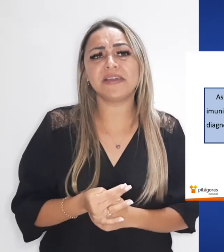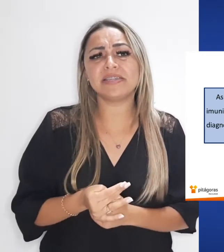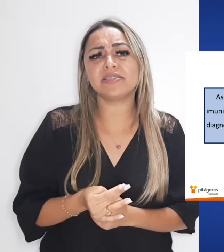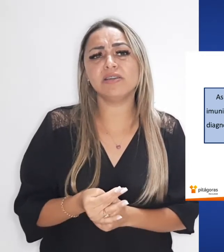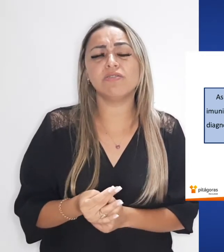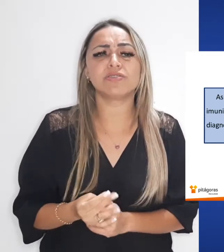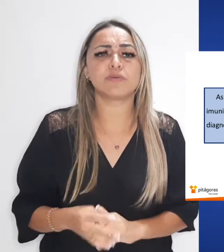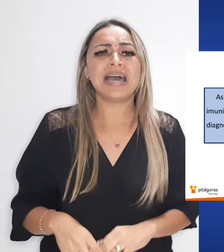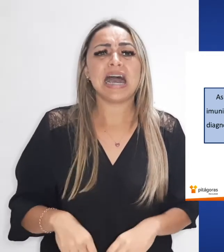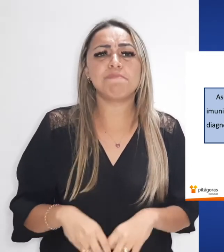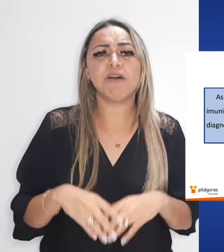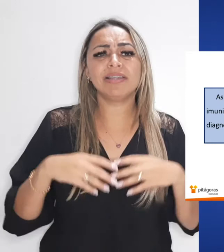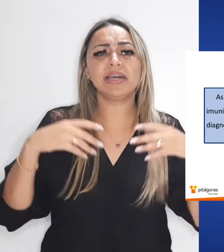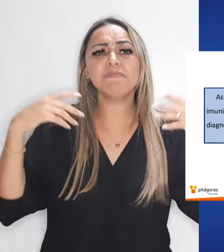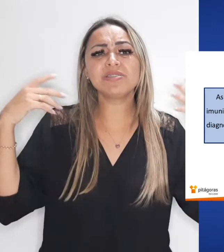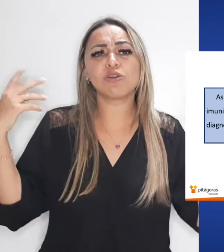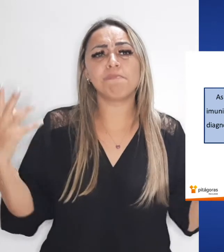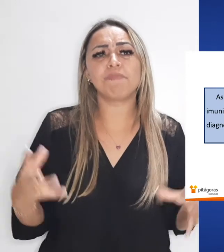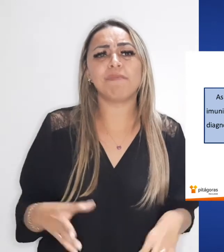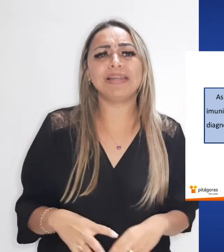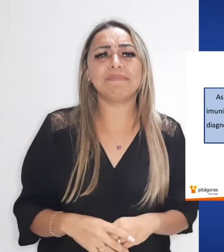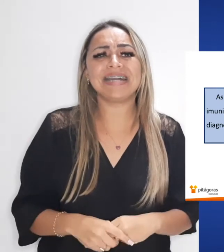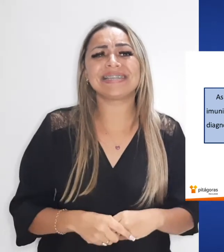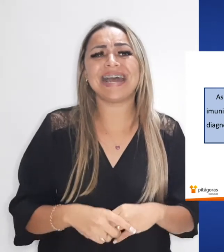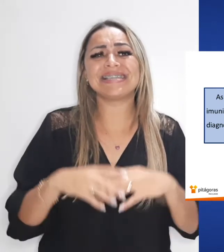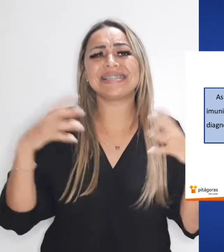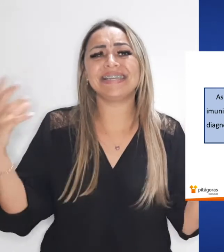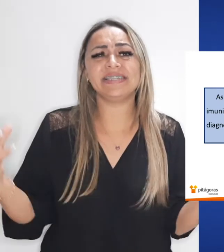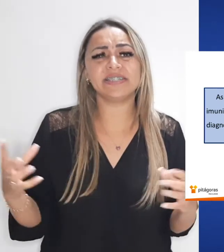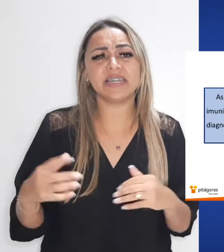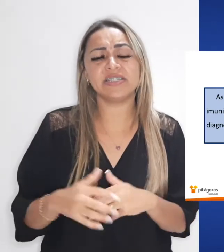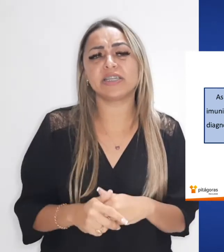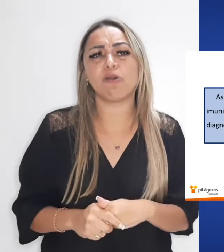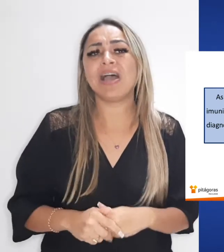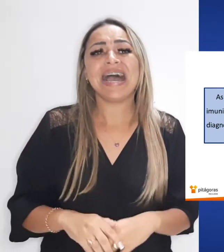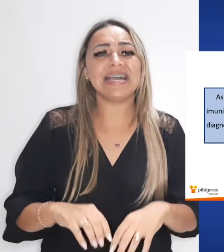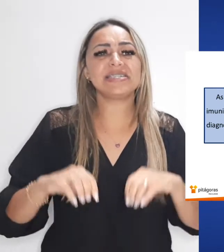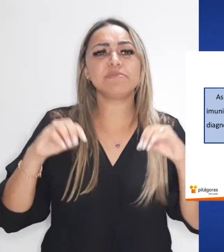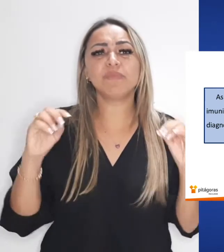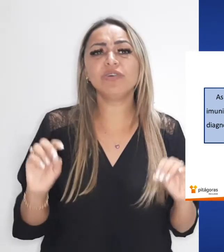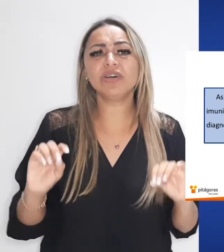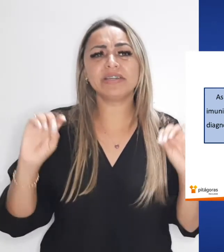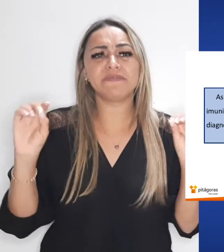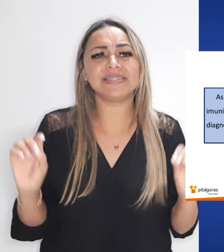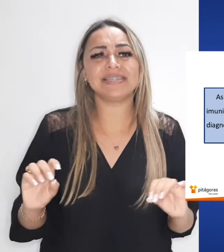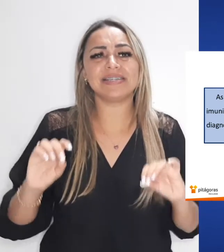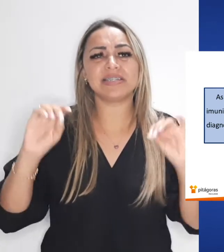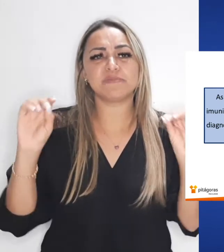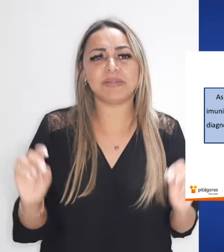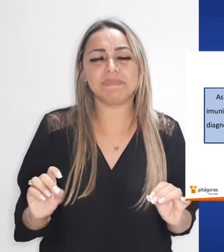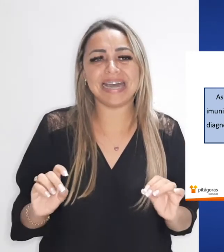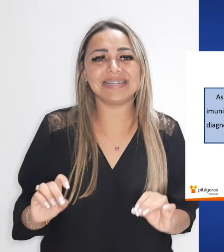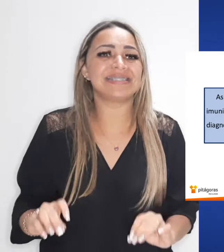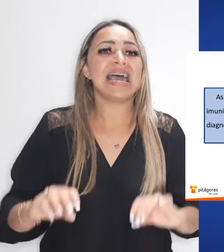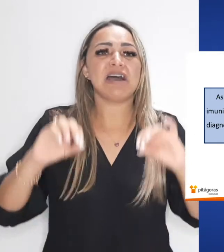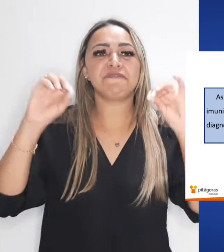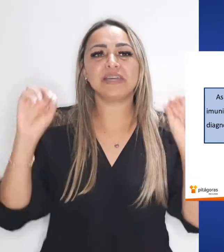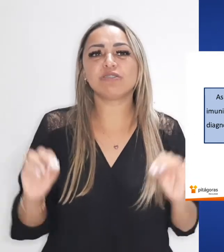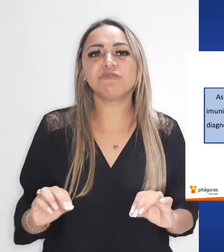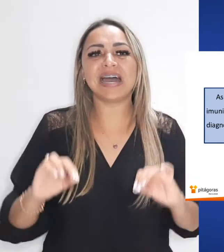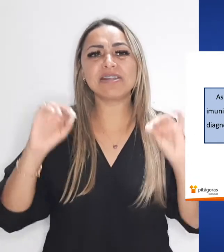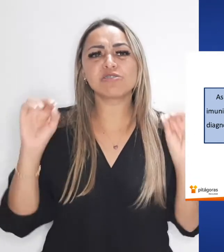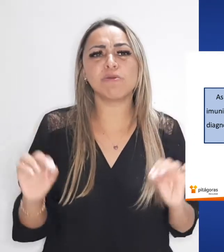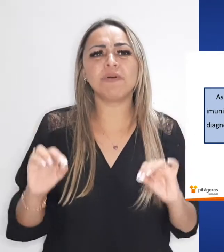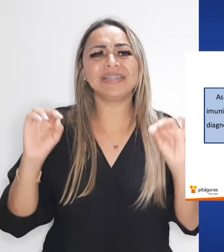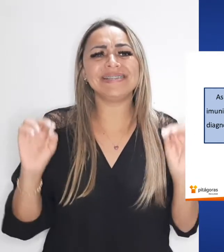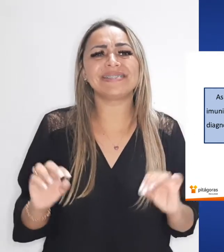processo infeccioso. Abordamos como problemática a seguinte questão: as imunodeficiências primárias